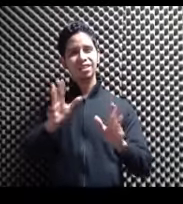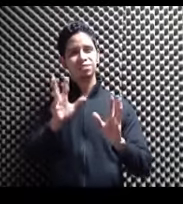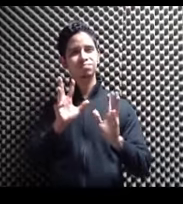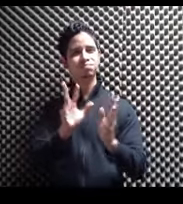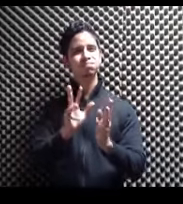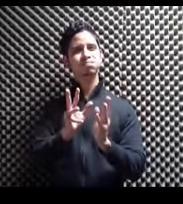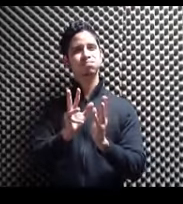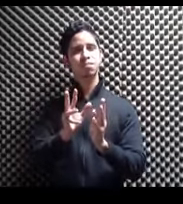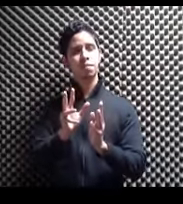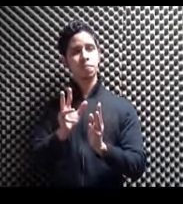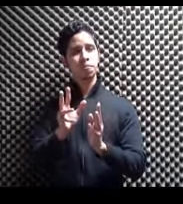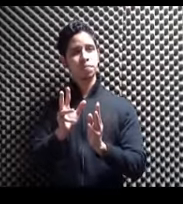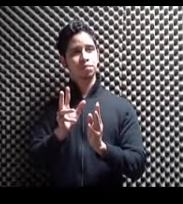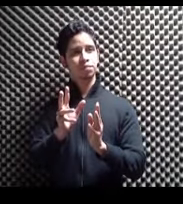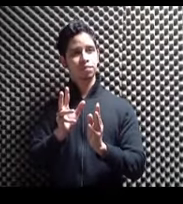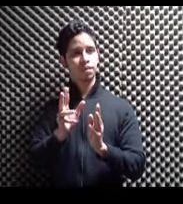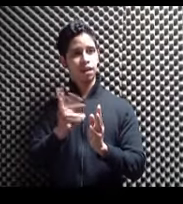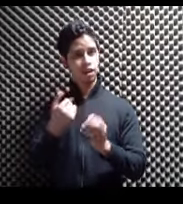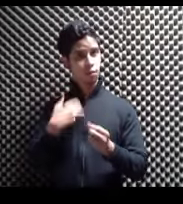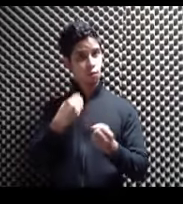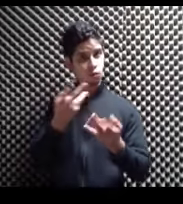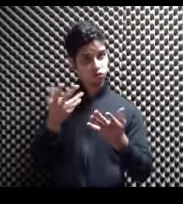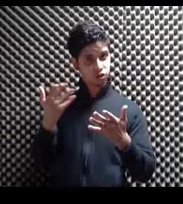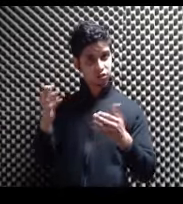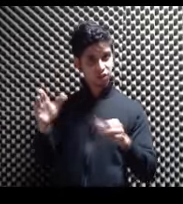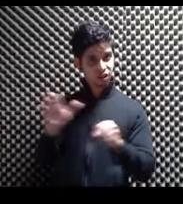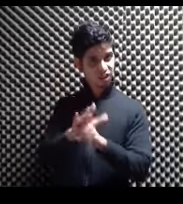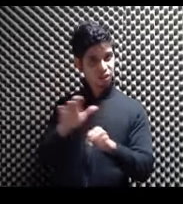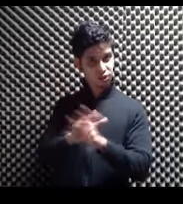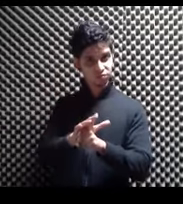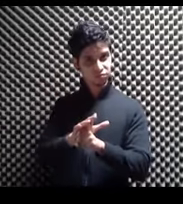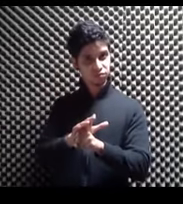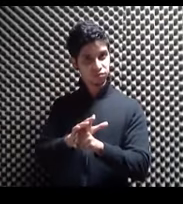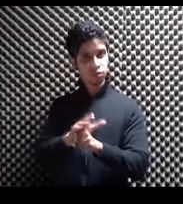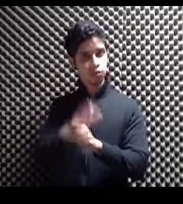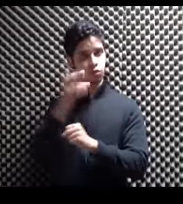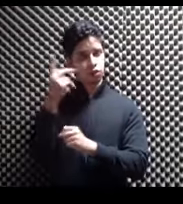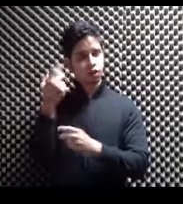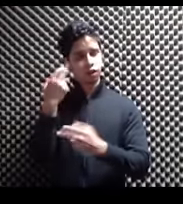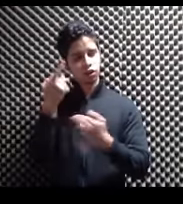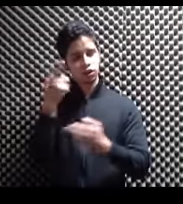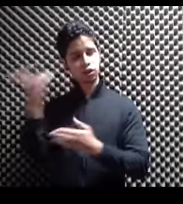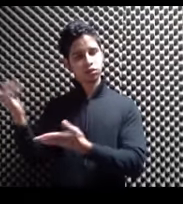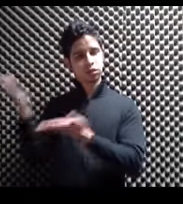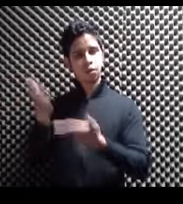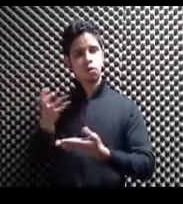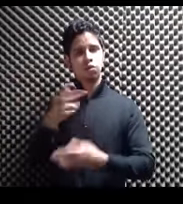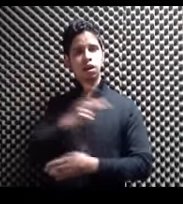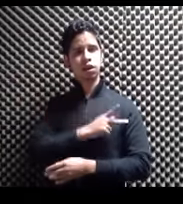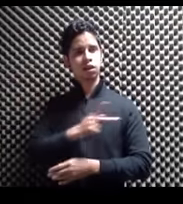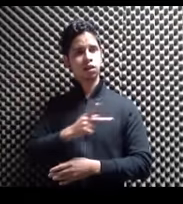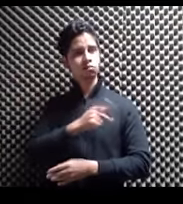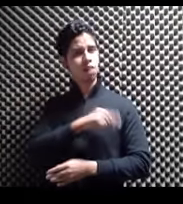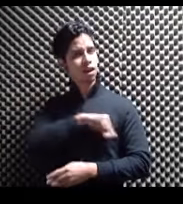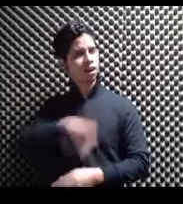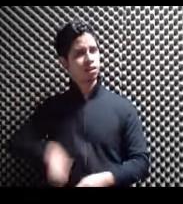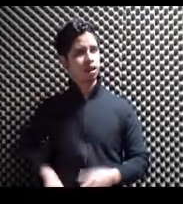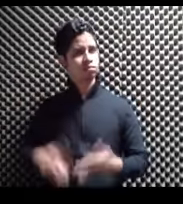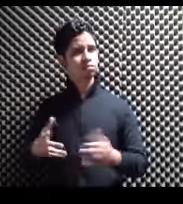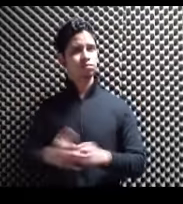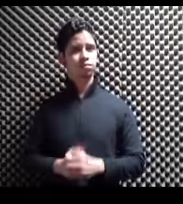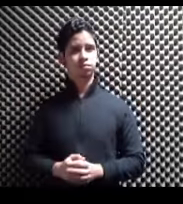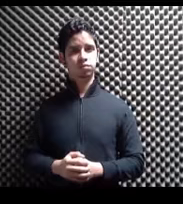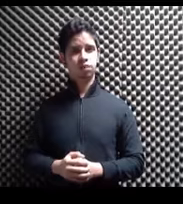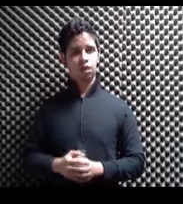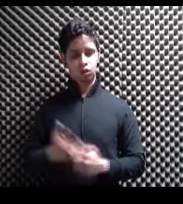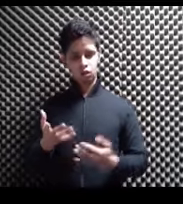mula. Por eso es que traemos una reina. O sea, es que yo digo, ¿estás aquí o cómo es esto? ¿Cómo es esto? Es un jueguito de baloncesto aquí, ¿tú sabes? Más o